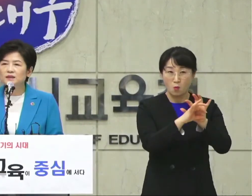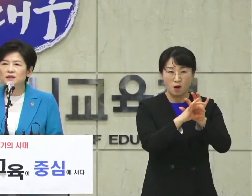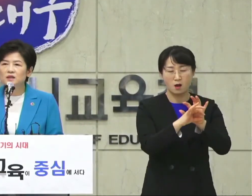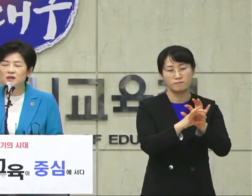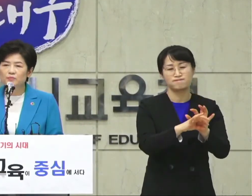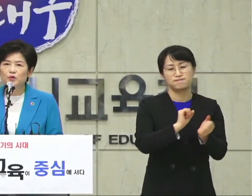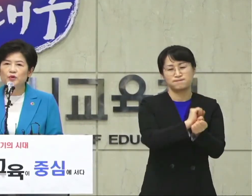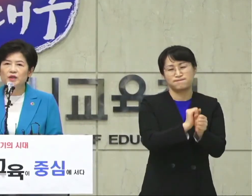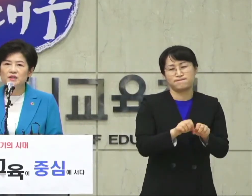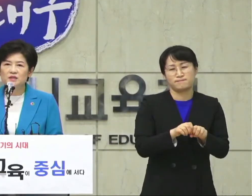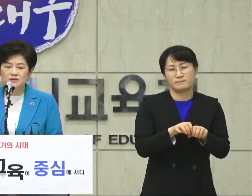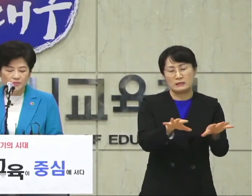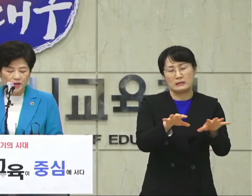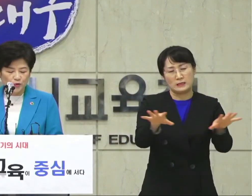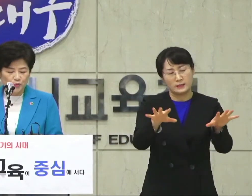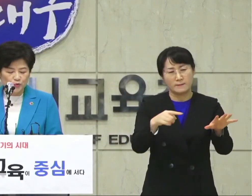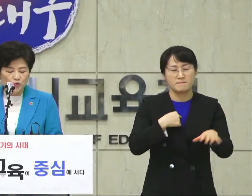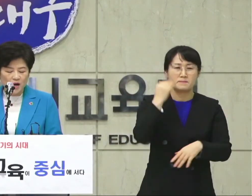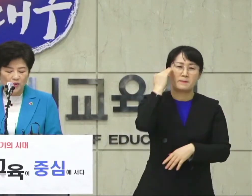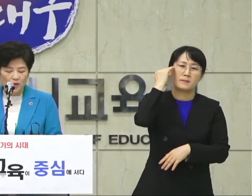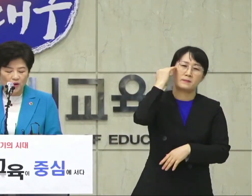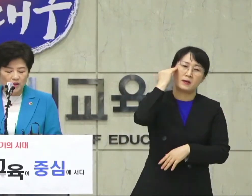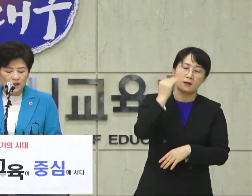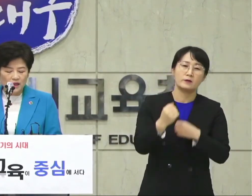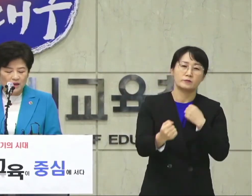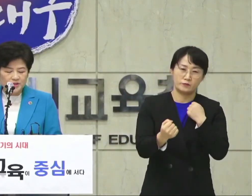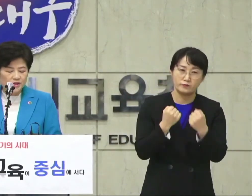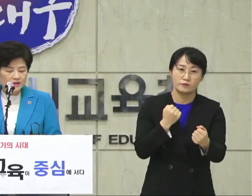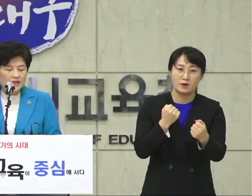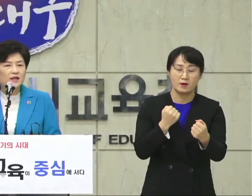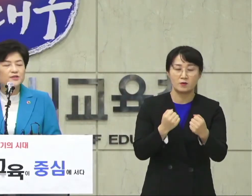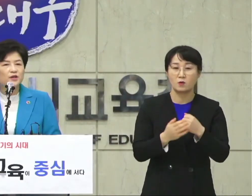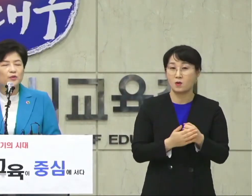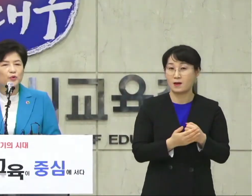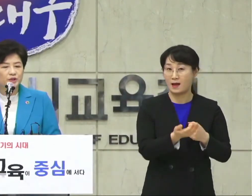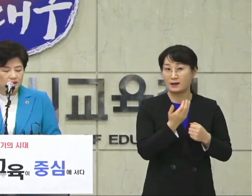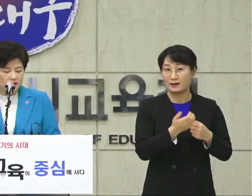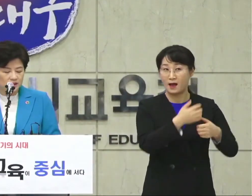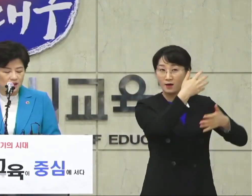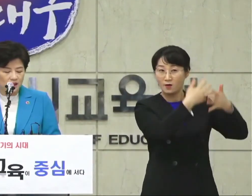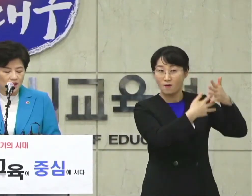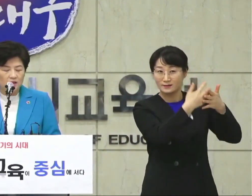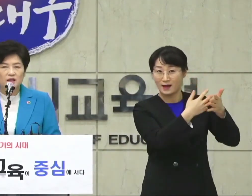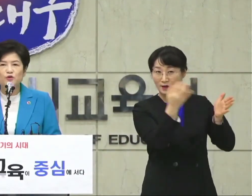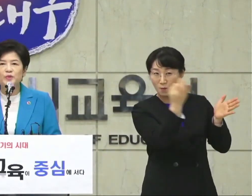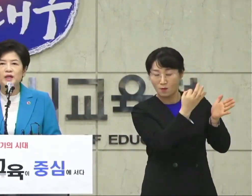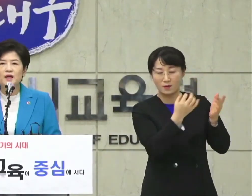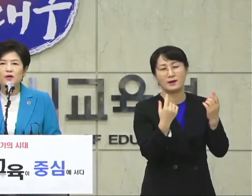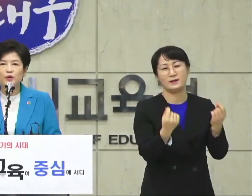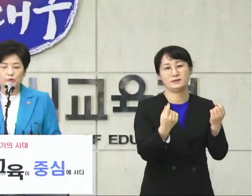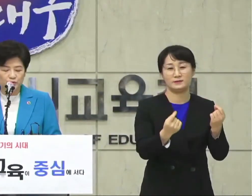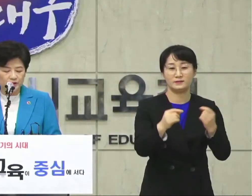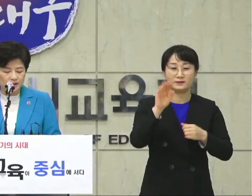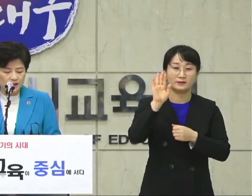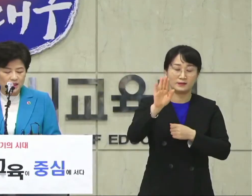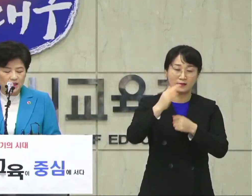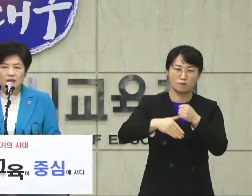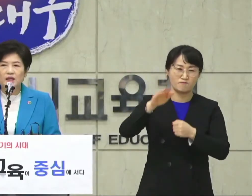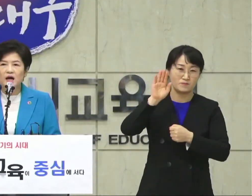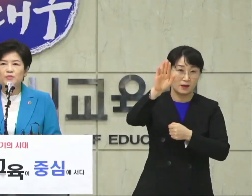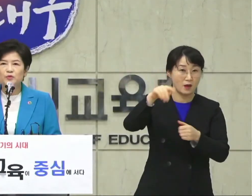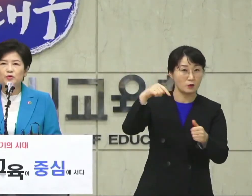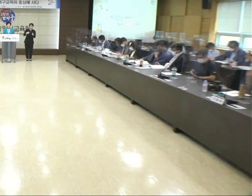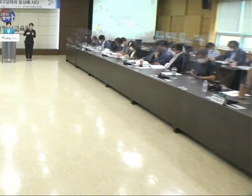코로나19로 많은 걸림돌이 있었음에도 불구하고 앞서 영상에서 보셨듯이 대구 미래의